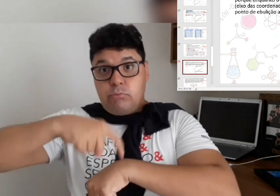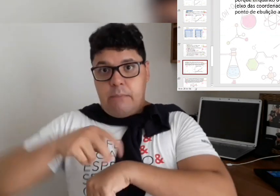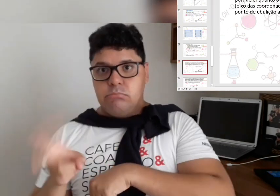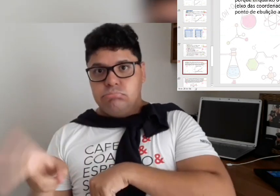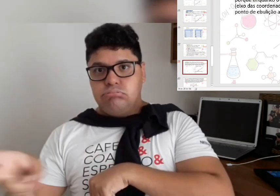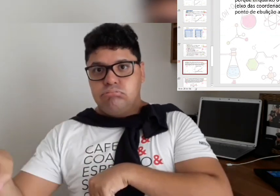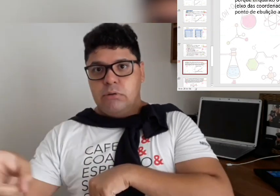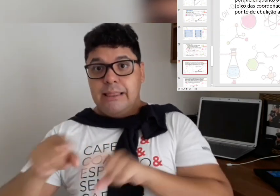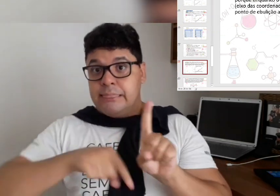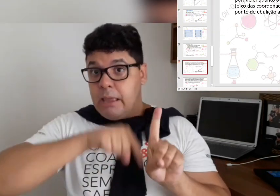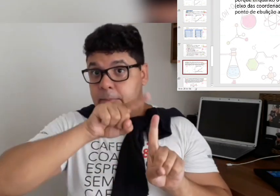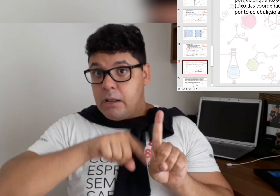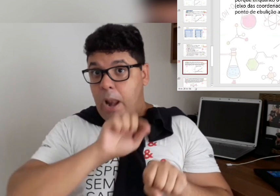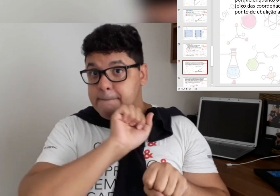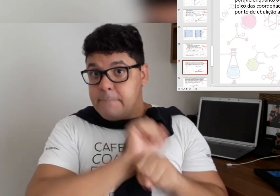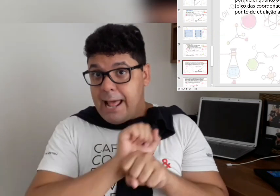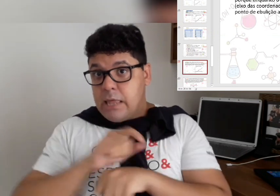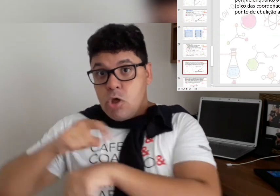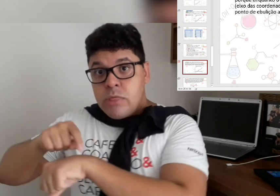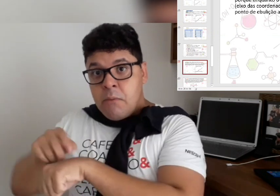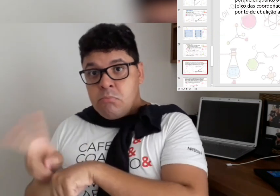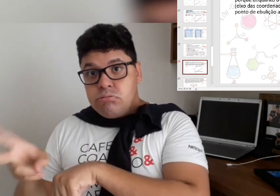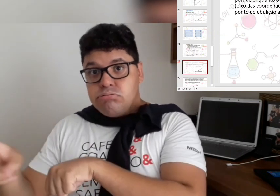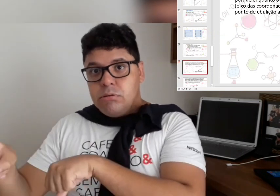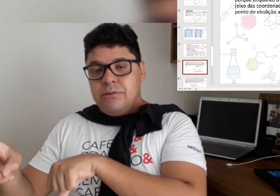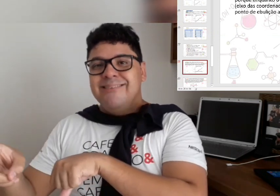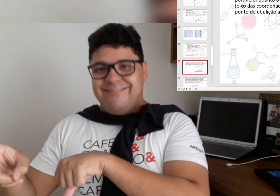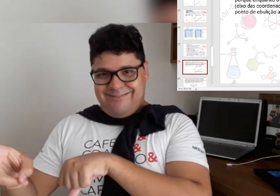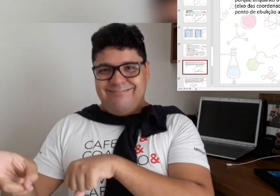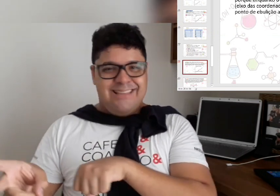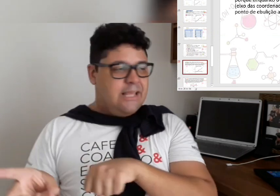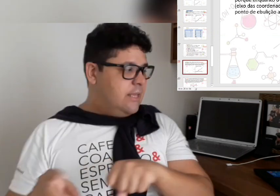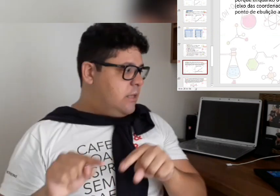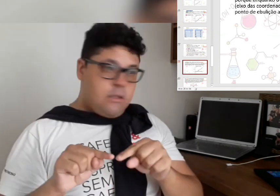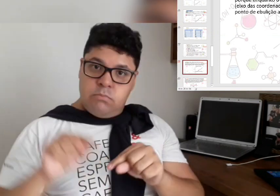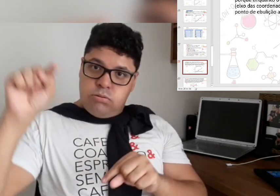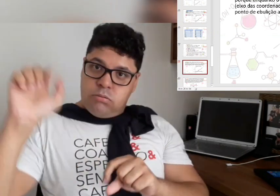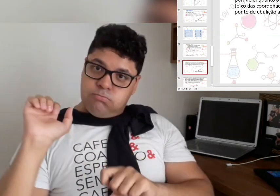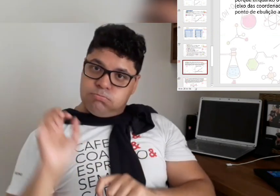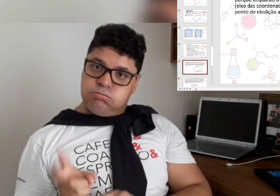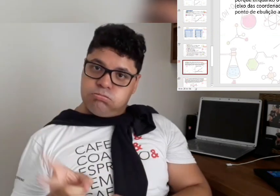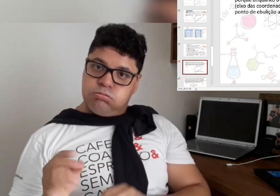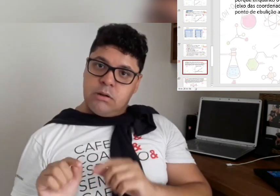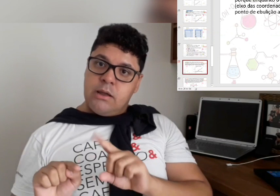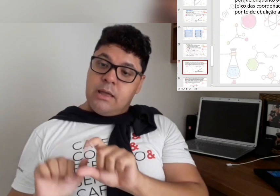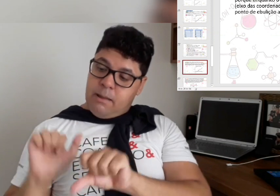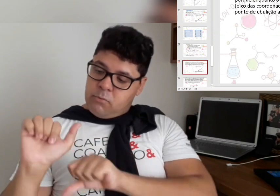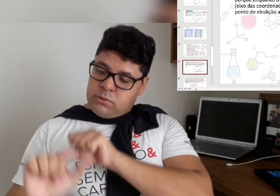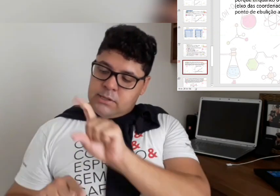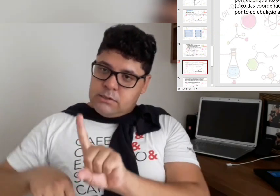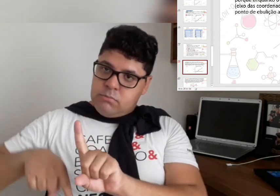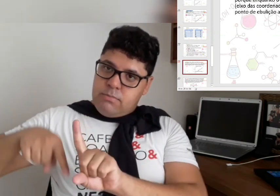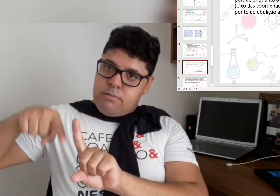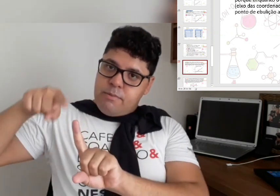temperatura, subiu. Parou na mesma temperatura, subiu. Ele vai ter sempre essa cara, tá? E sempre